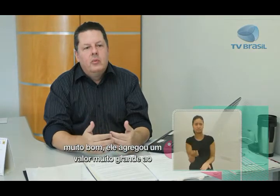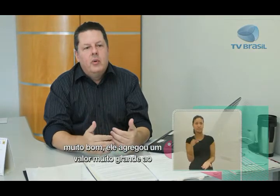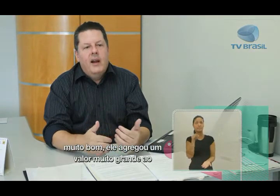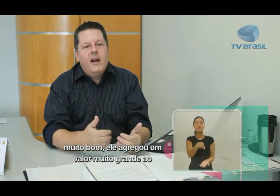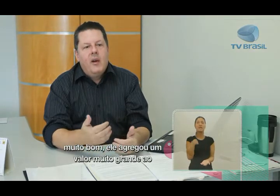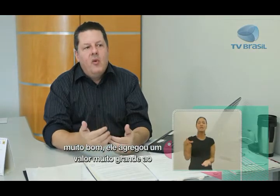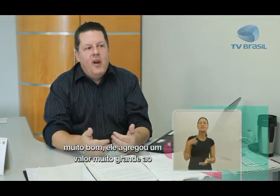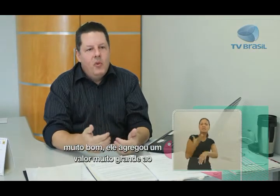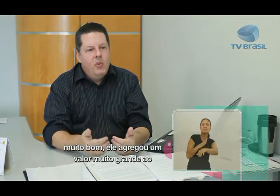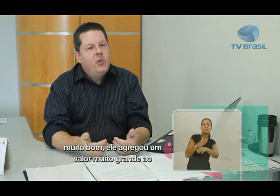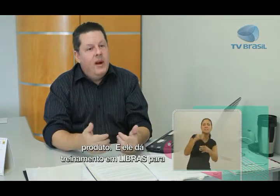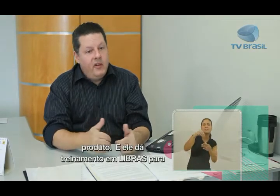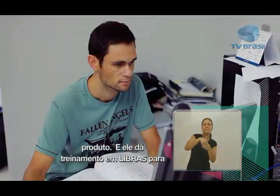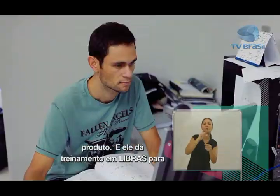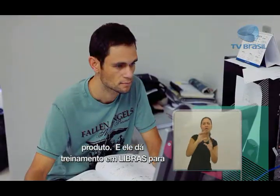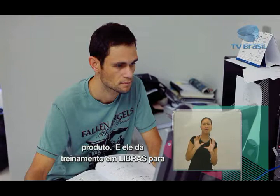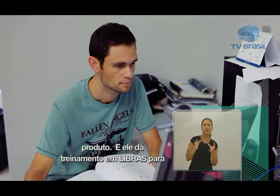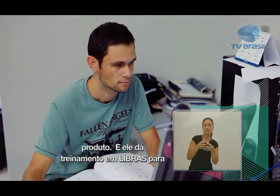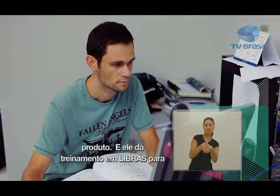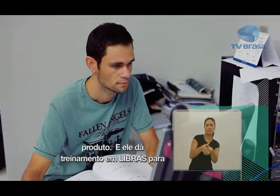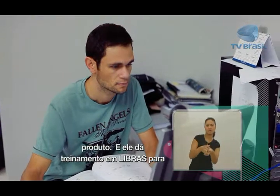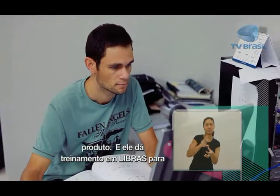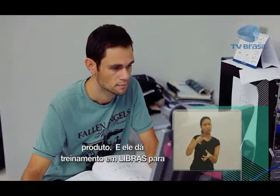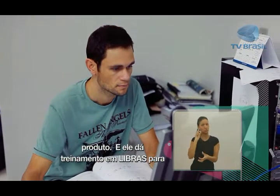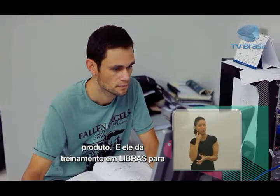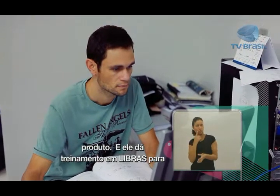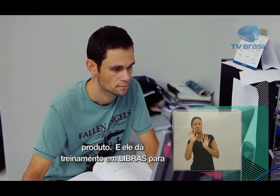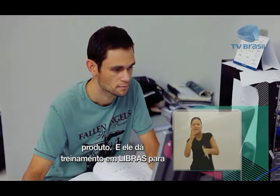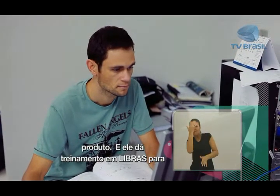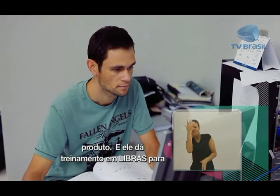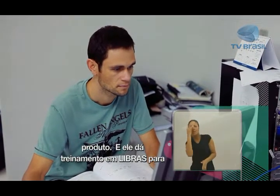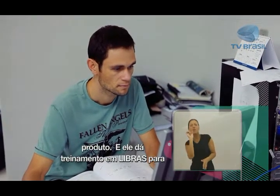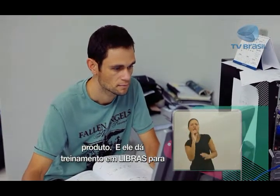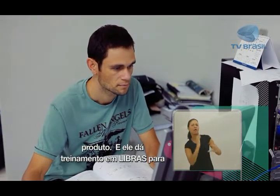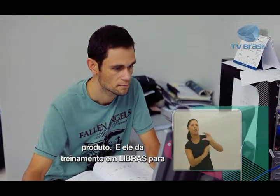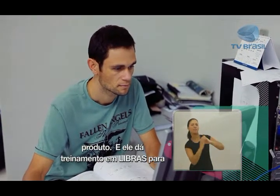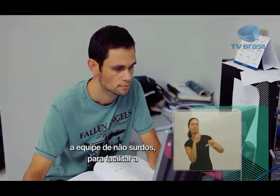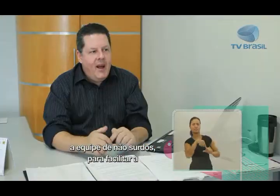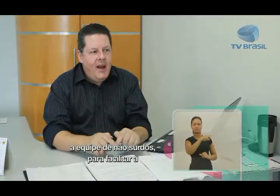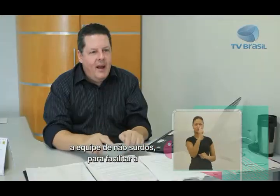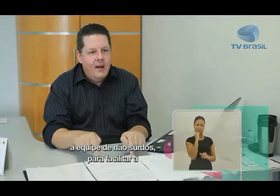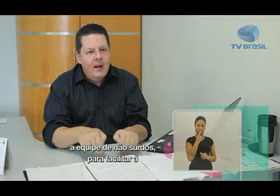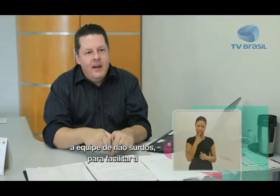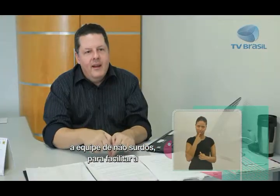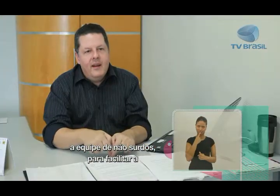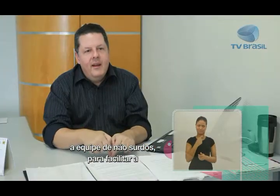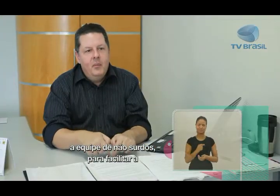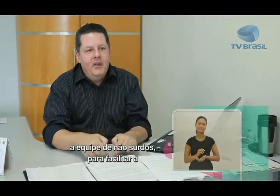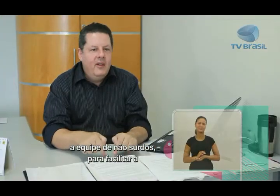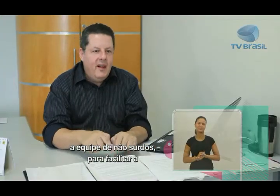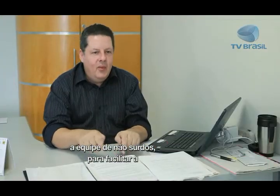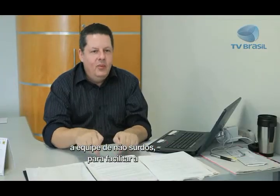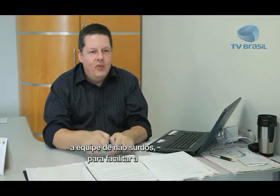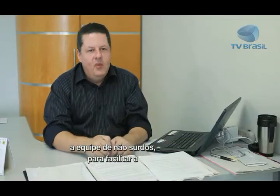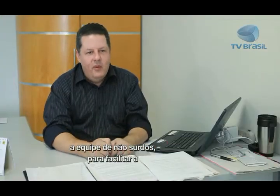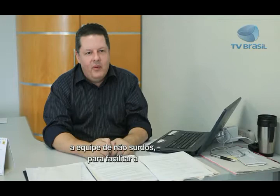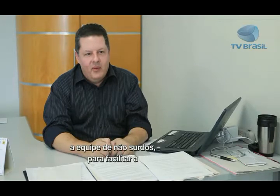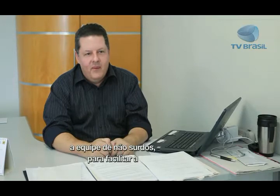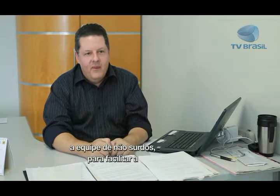ele agregou um valor muito grande ao produto e dá treinamento em Libras para equipe de não surdos,